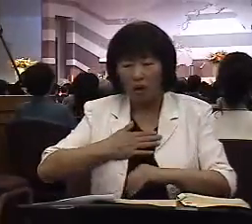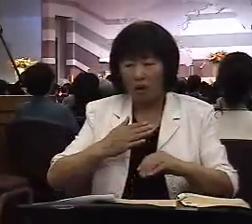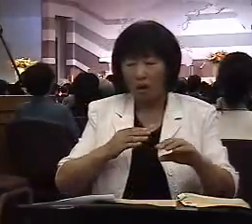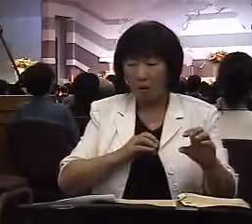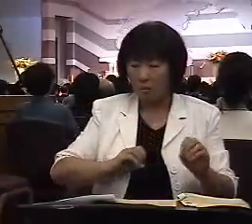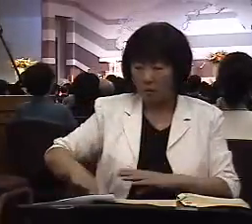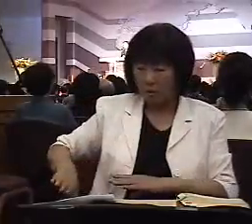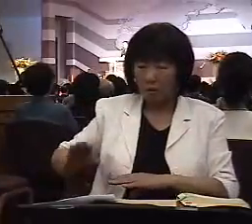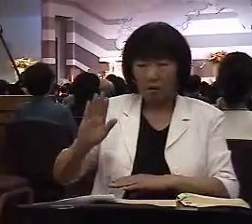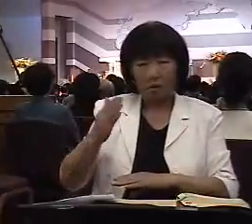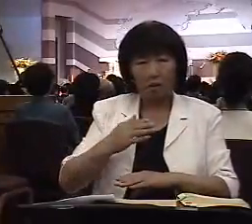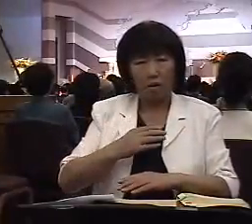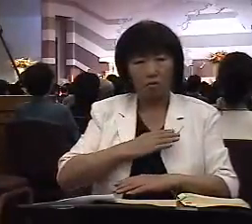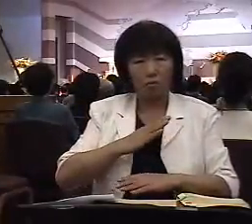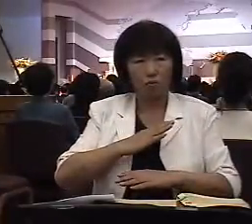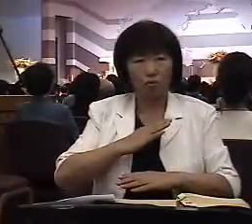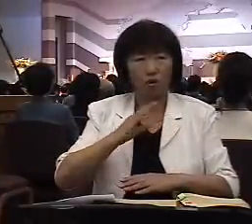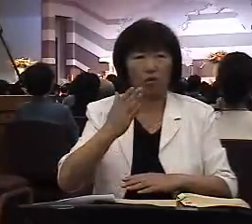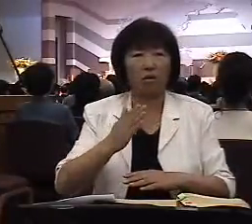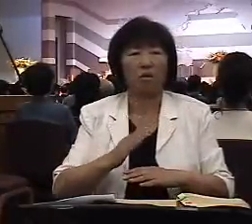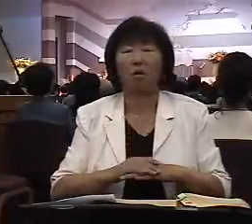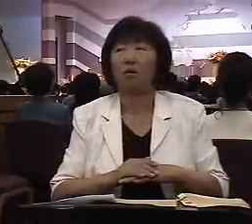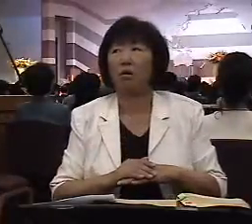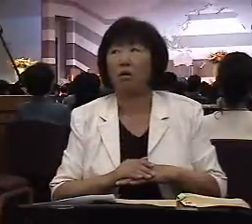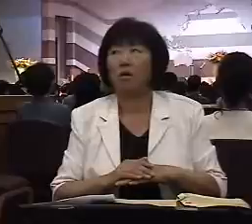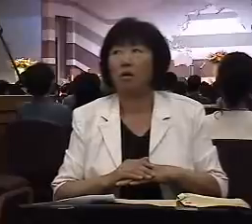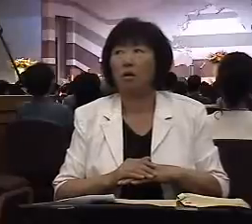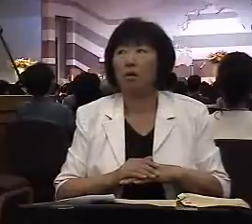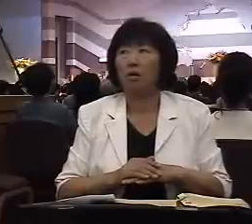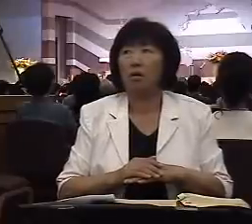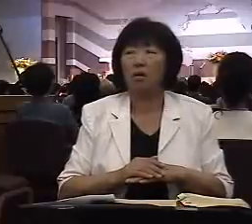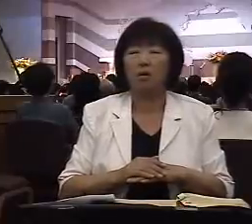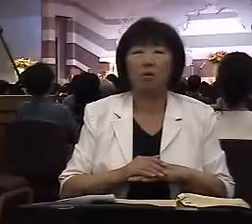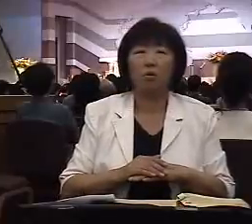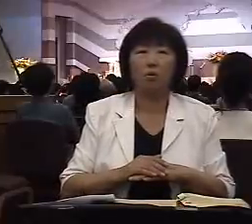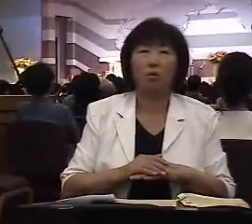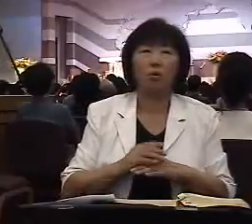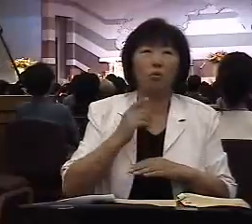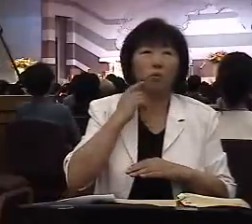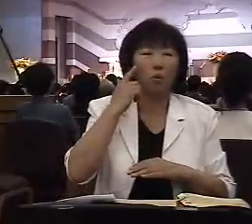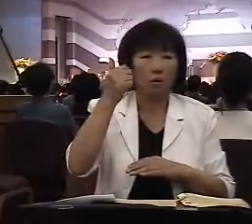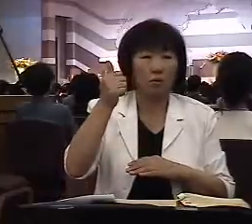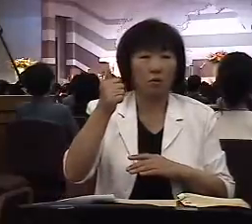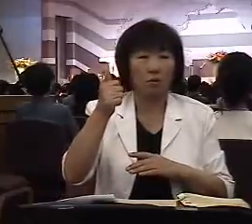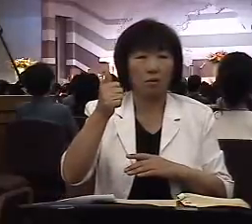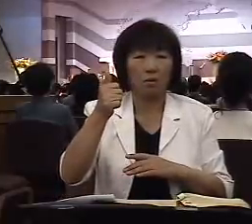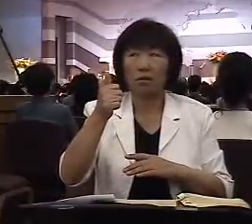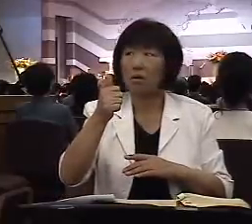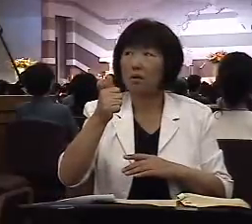될까 두려워함이니라. 여러분, 제가 목사인데 목사같이 안 보입니까?